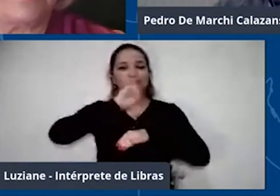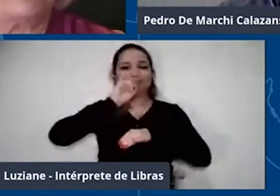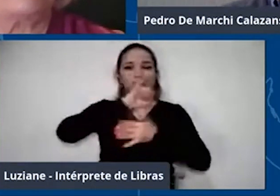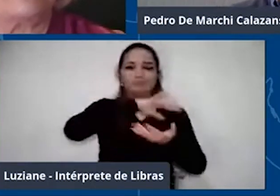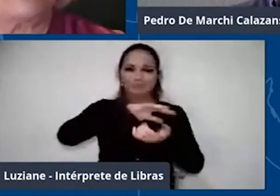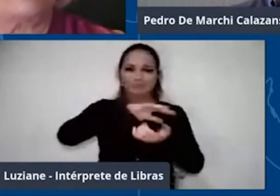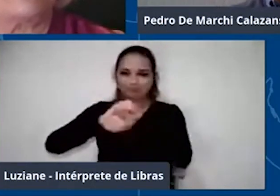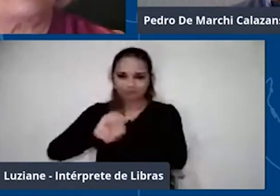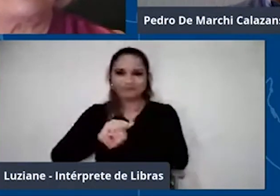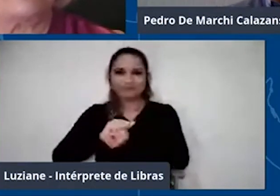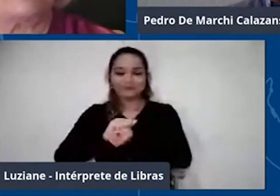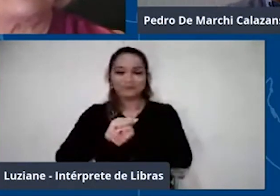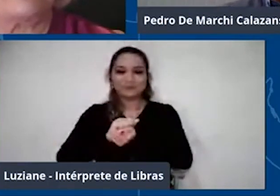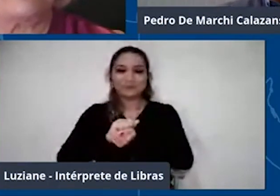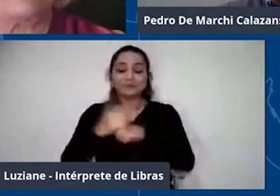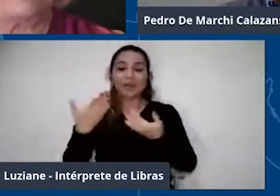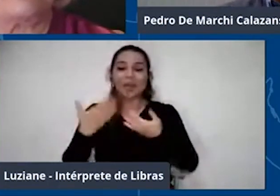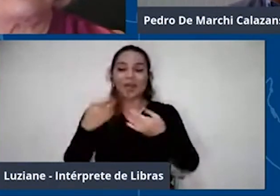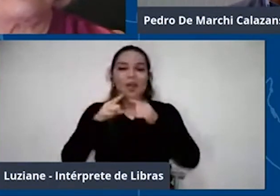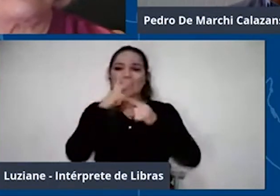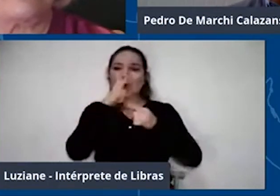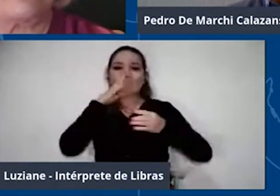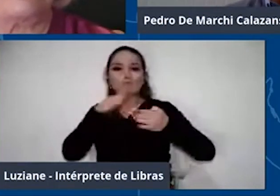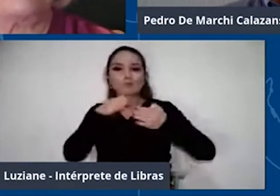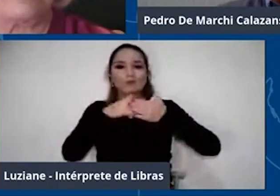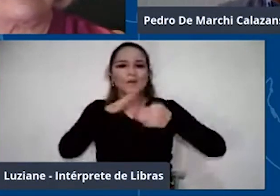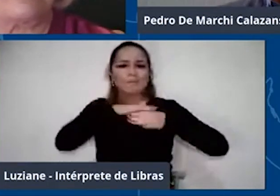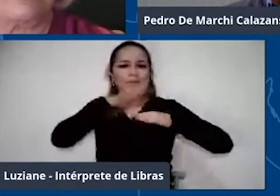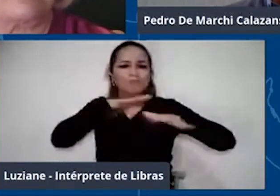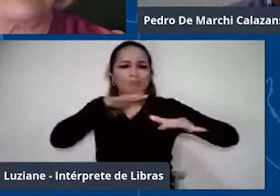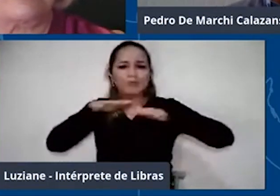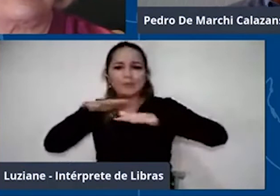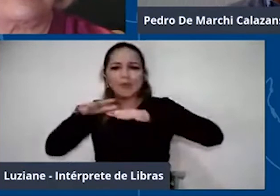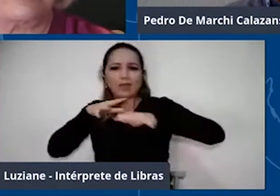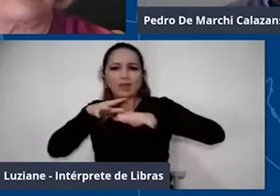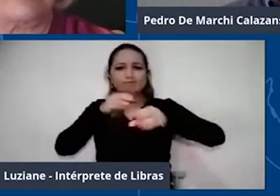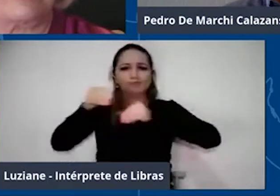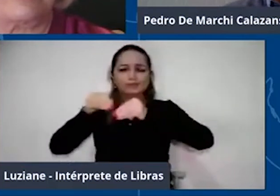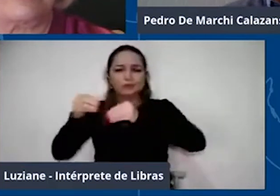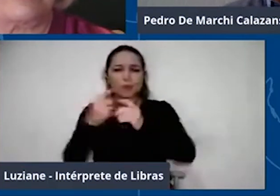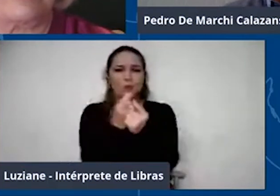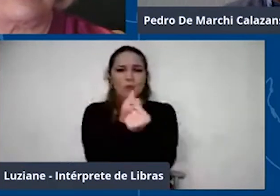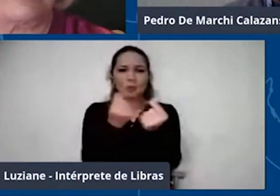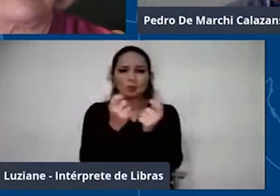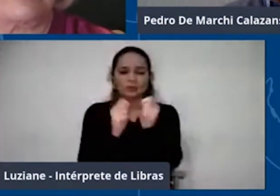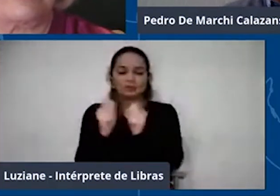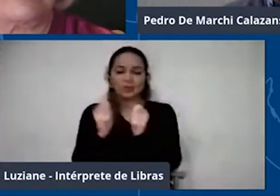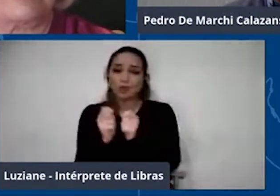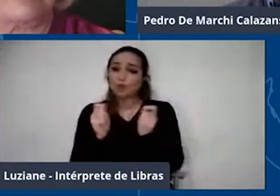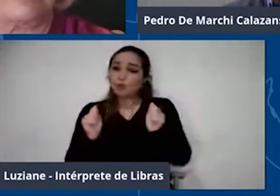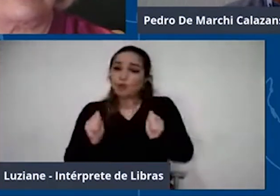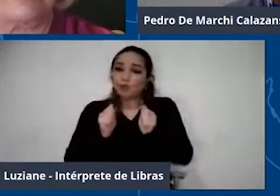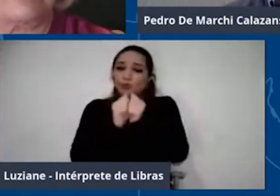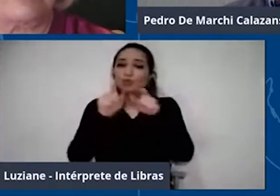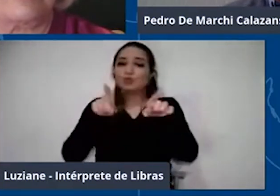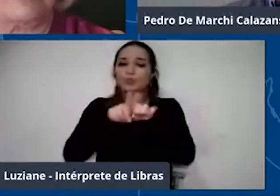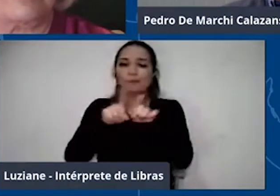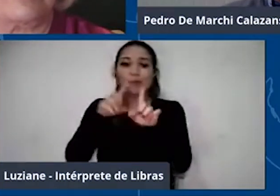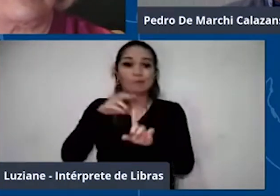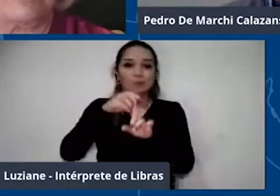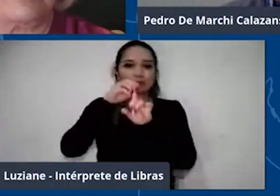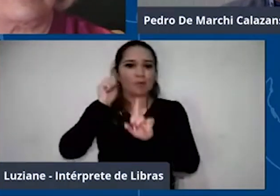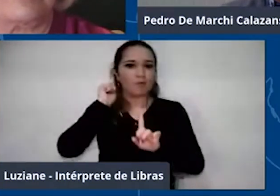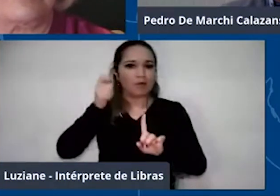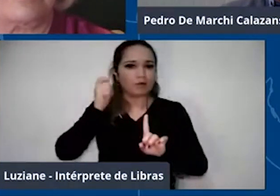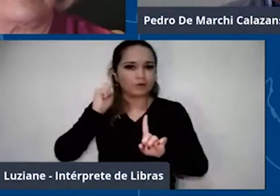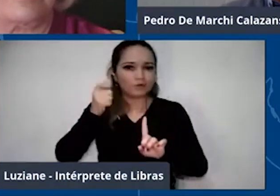né? Com as fronteiras como um dos maiores movimentos, né, de fluxo comercial, né, tanto com o Uruguai como principalmente com a Argentina. Por isso que é